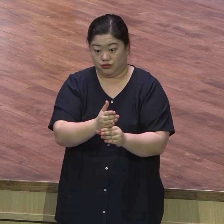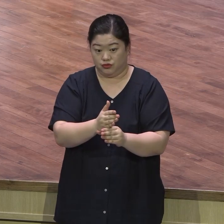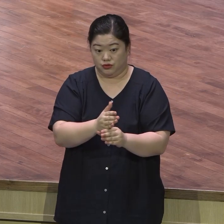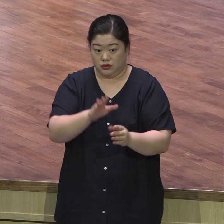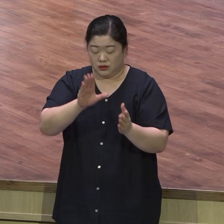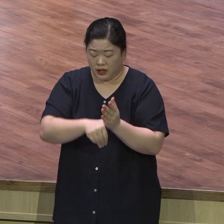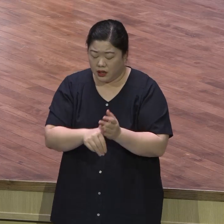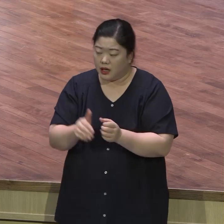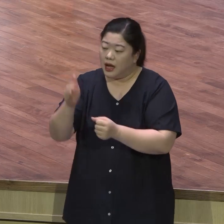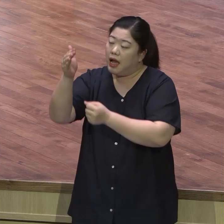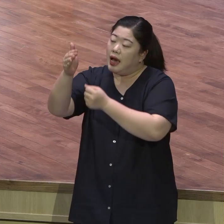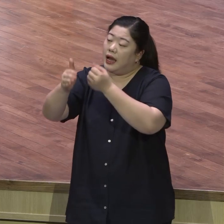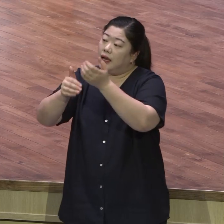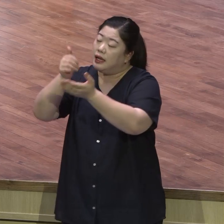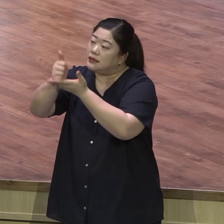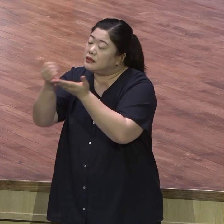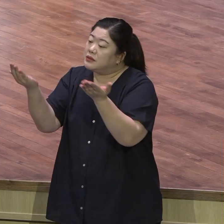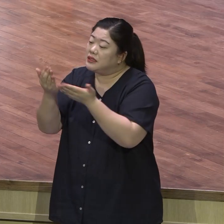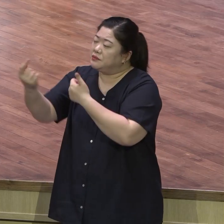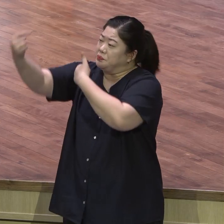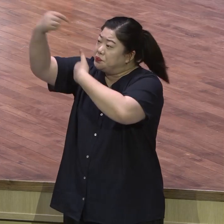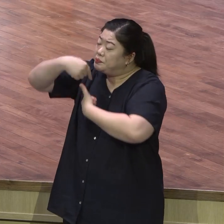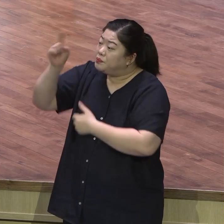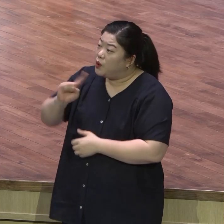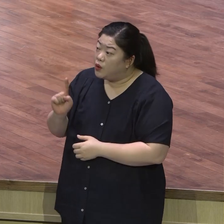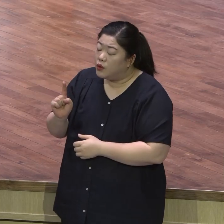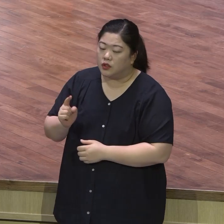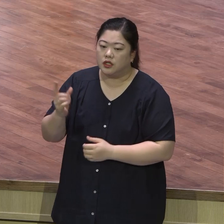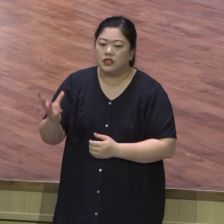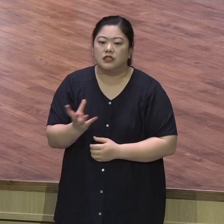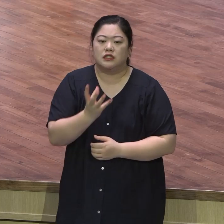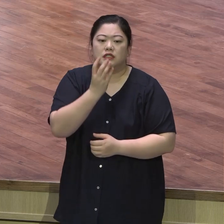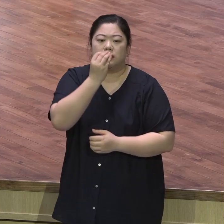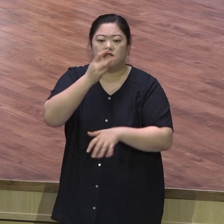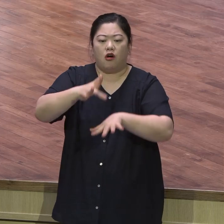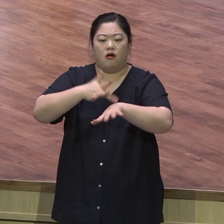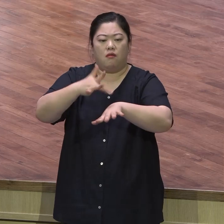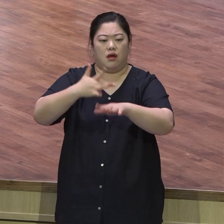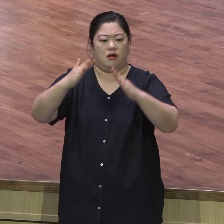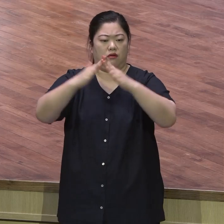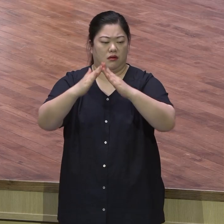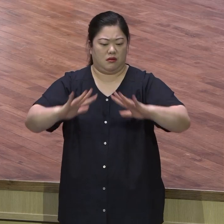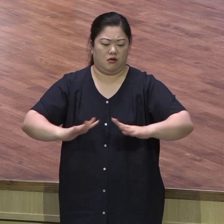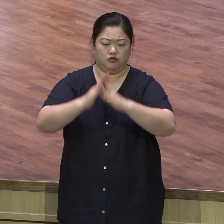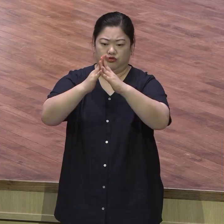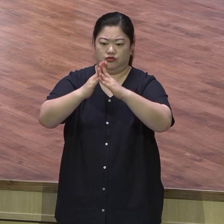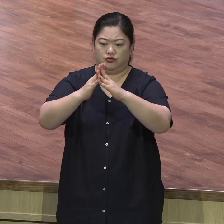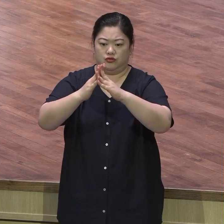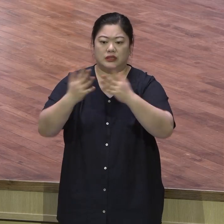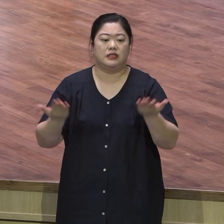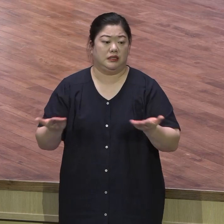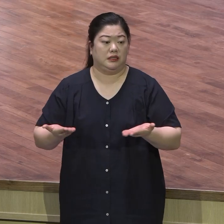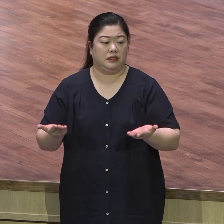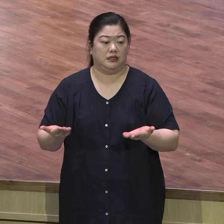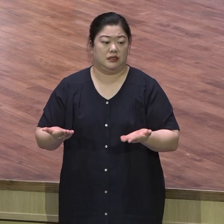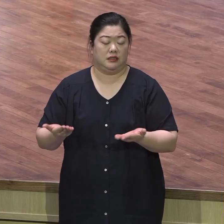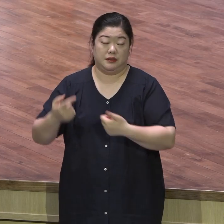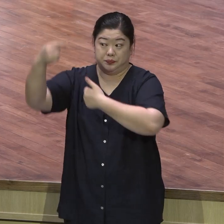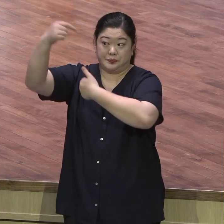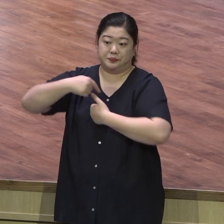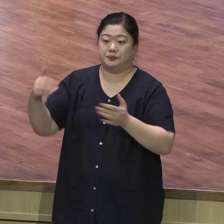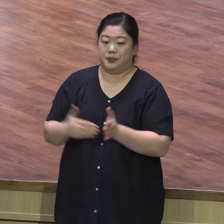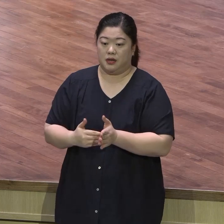중심이 되는 성막을 건축하라는 명령이에요. 성막을 건축하라. 그런데 놀라운 것은